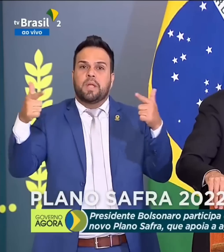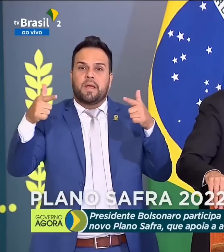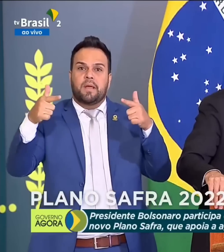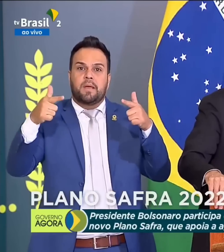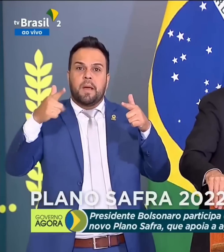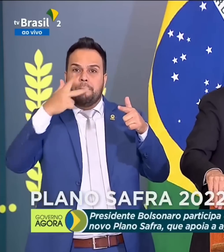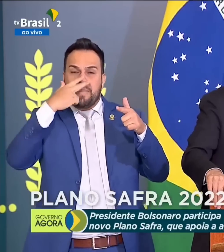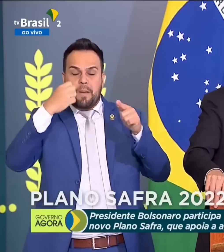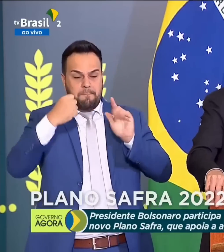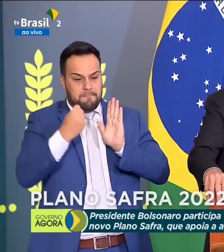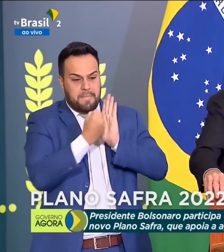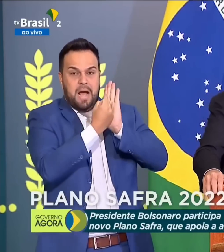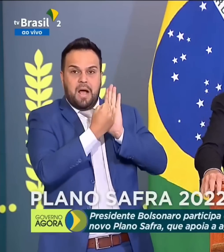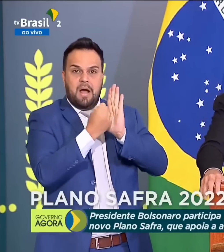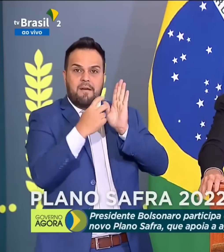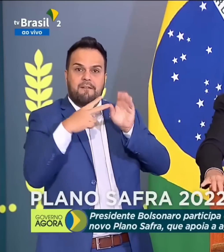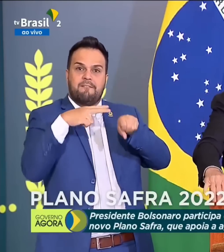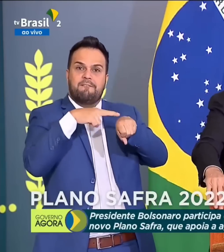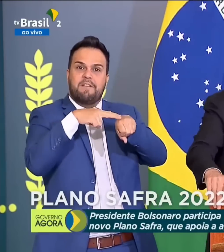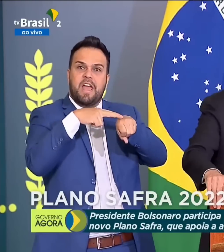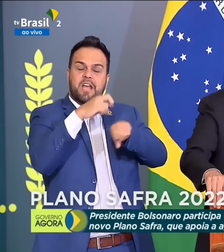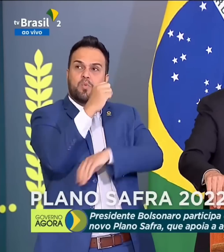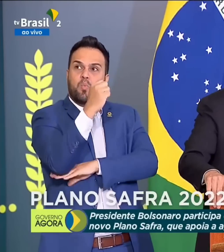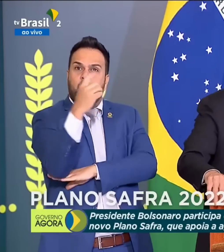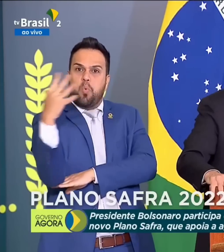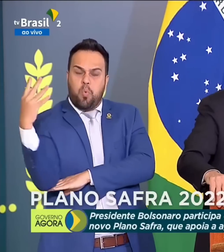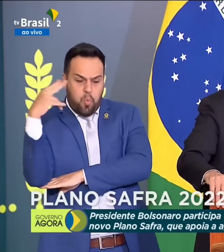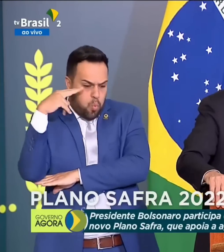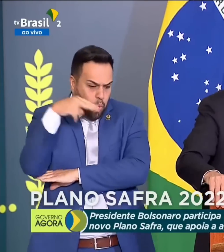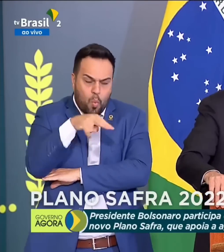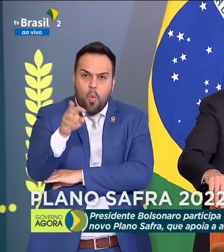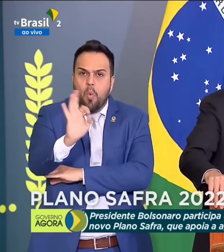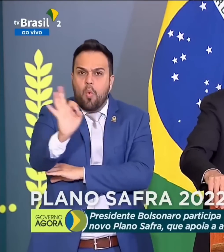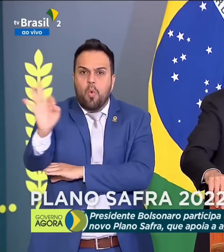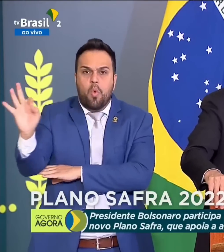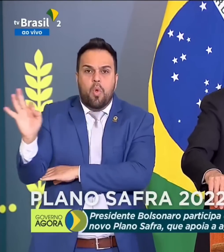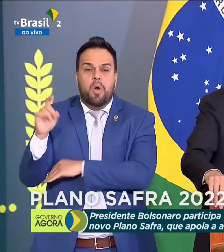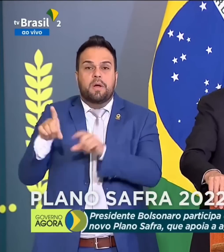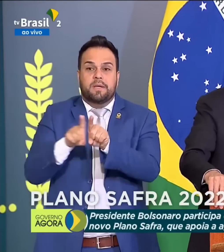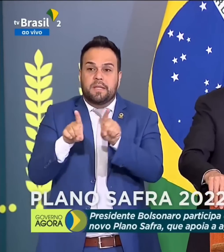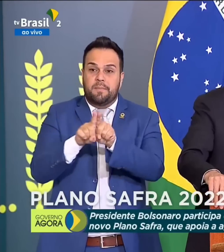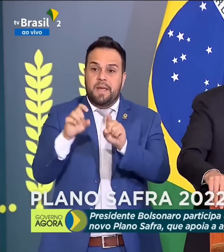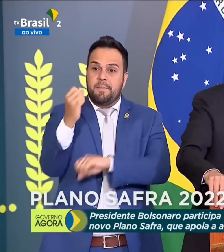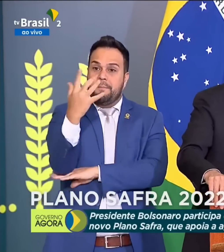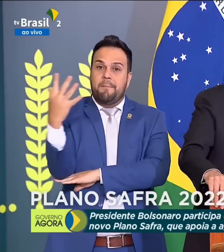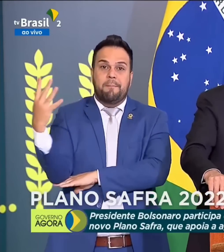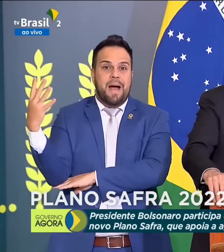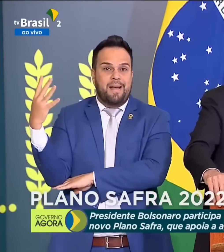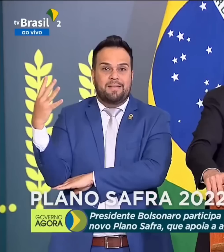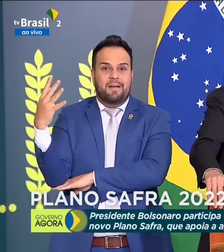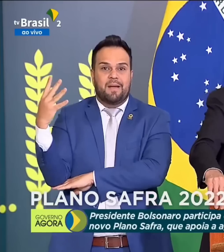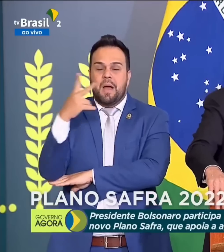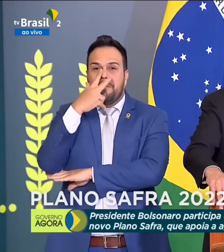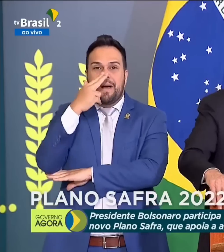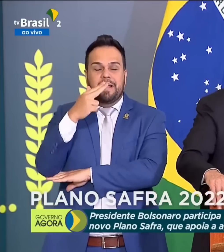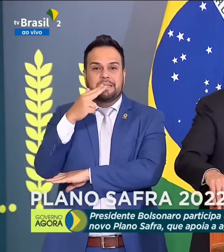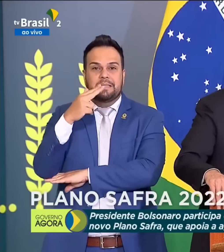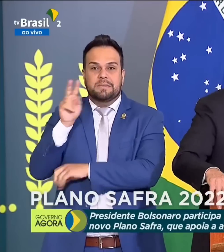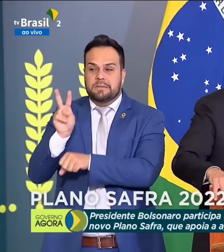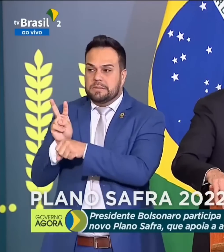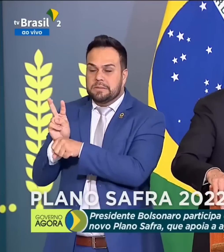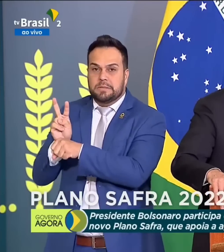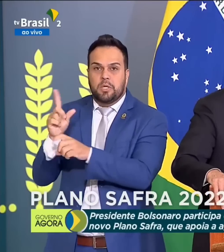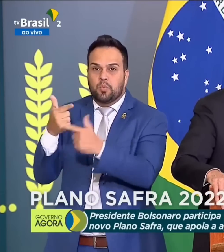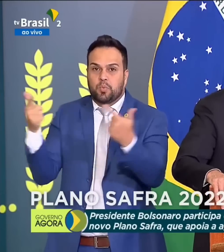embaixo, coisa rara. Bem, como não vemos mata ciliar, é um sinal que o Brasil é